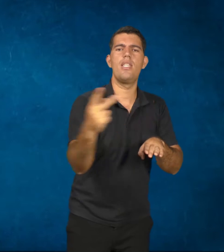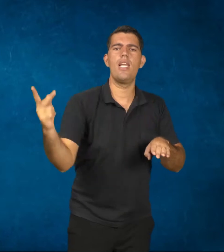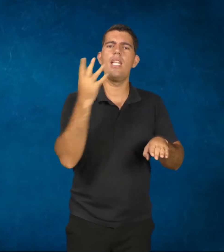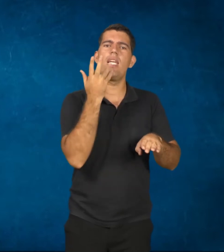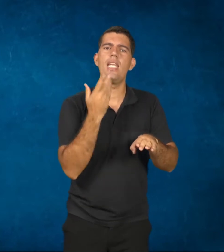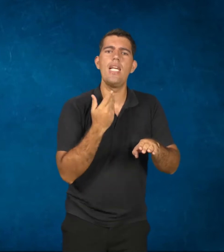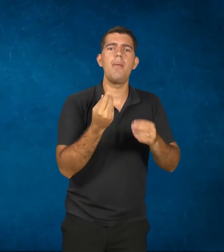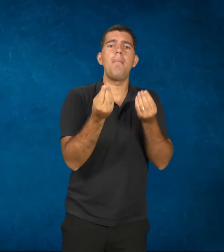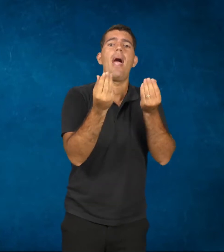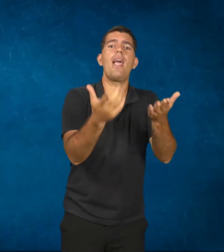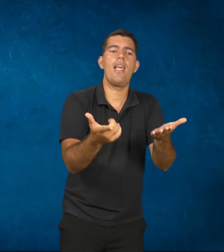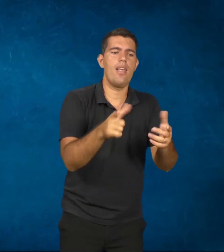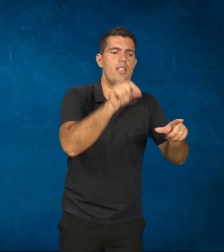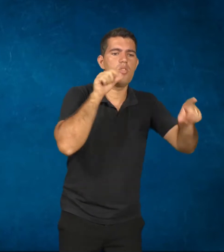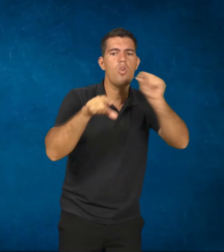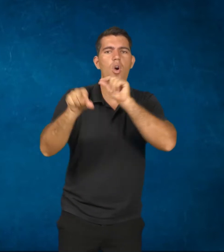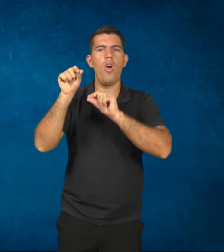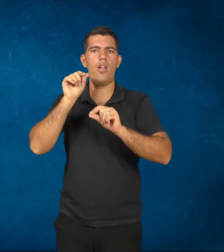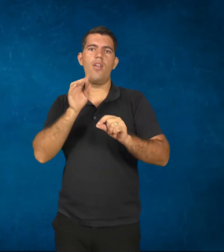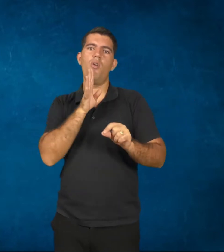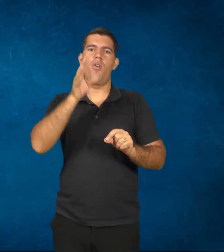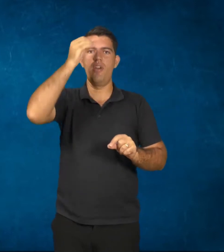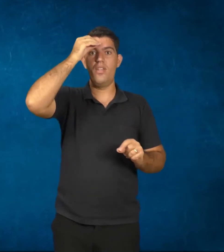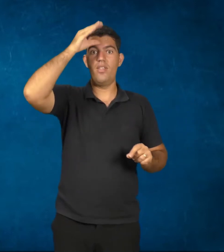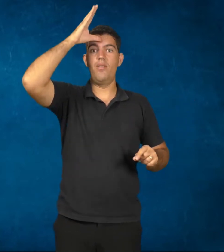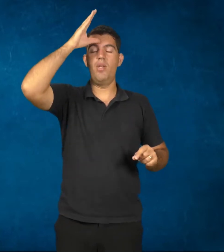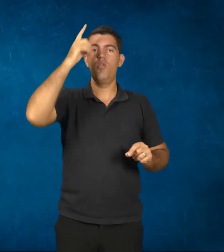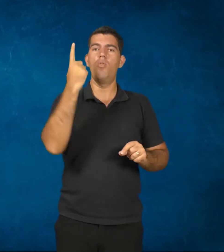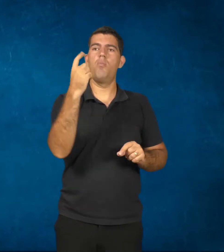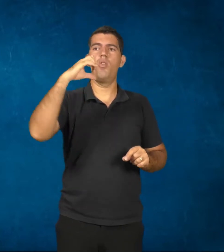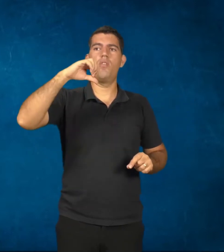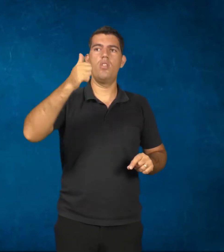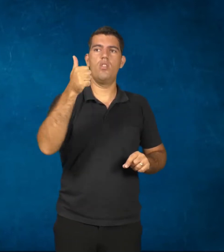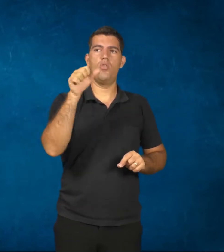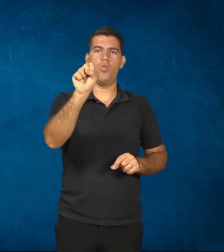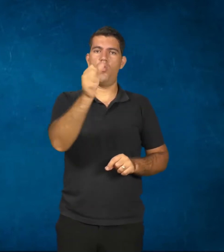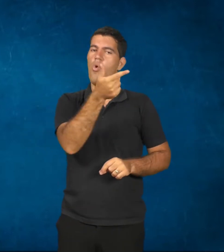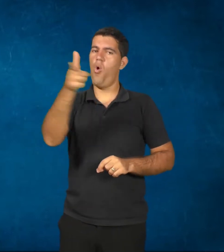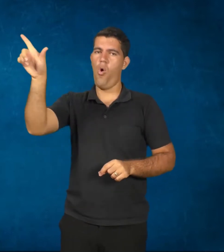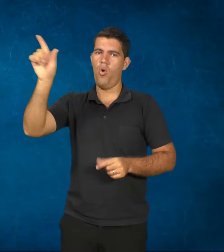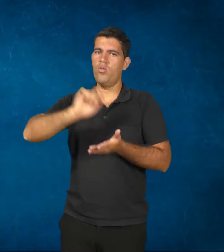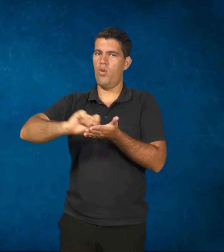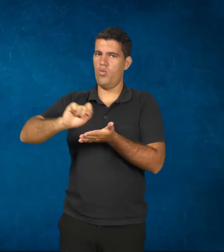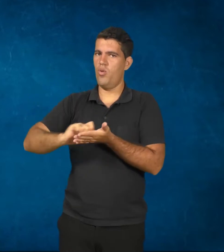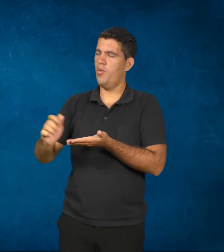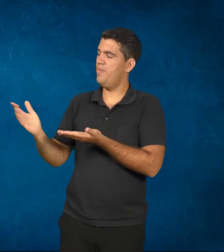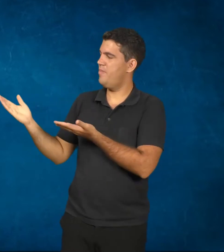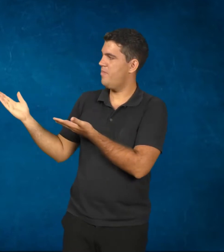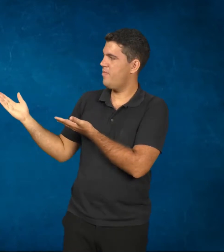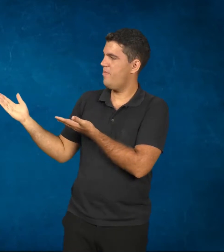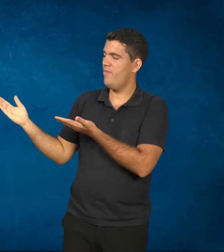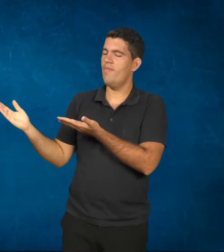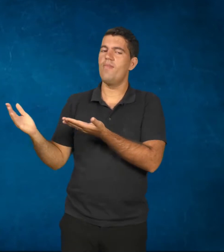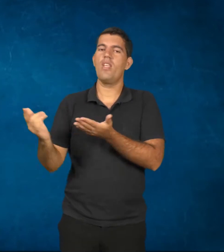para selecionar o conhecimento. Em 1918, Bob escreveu um livro que seria